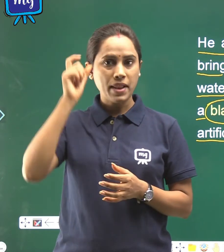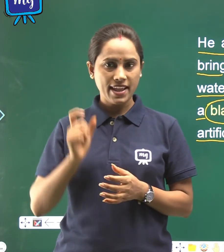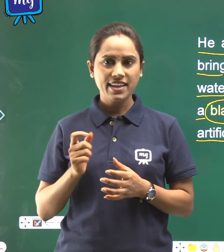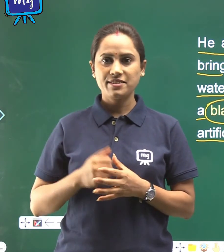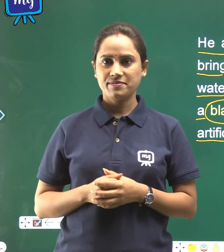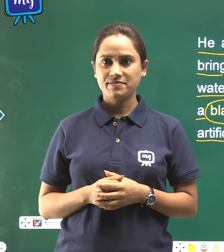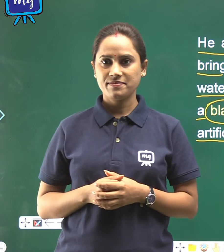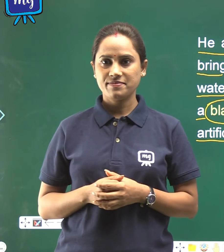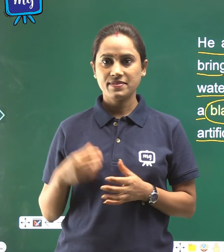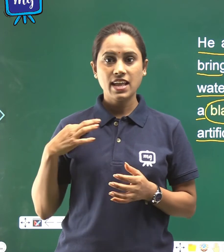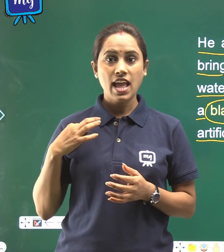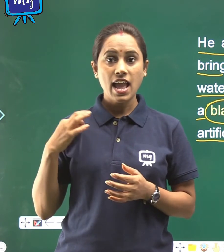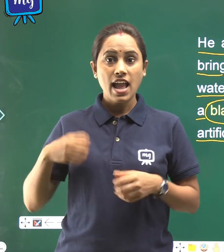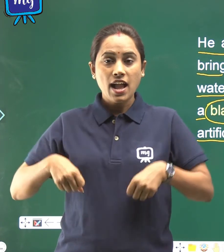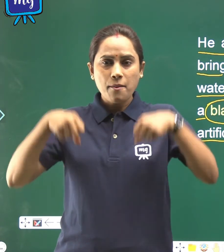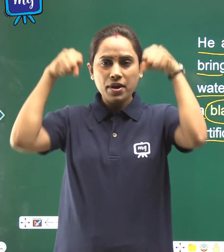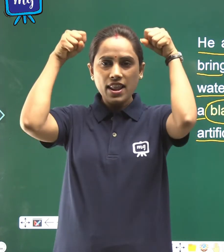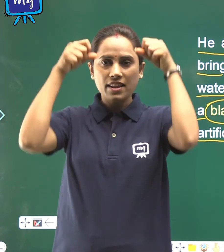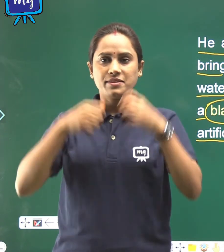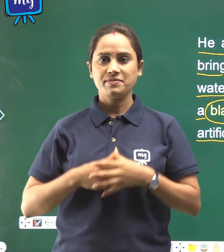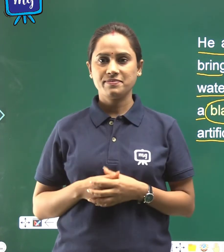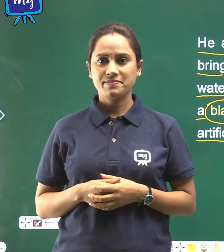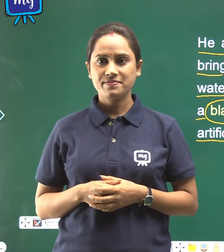ब्लैंकेट, कंबल,